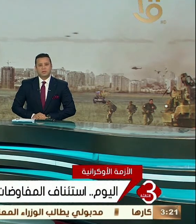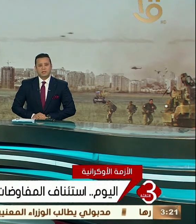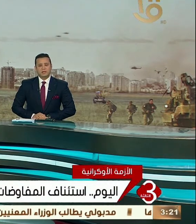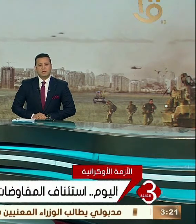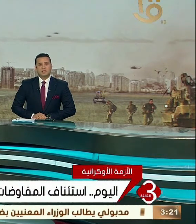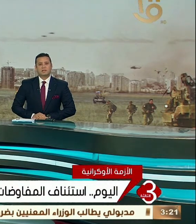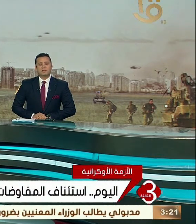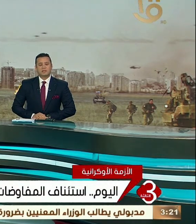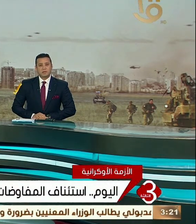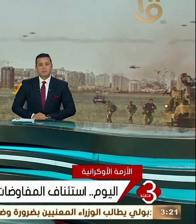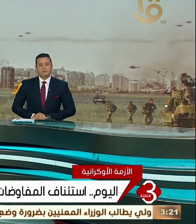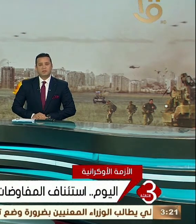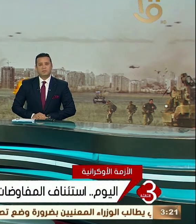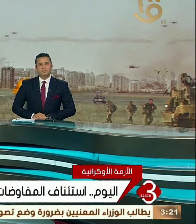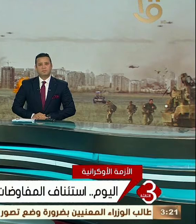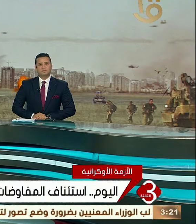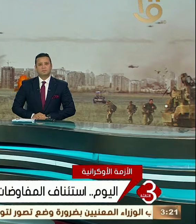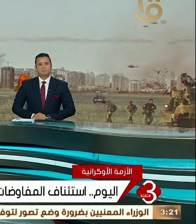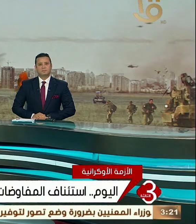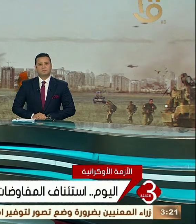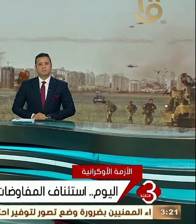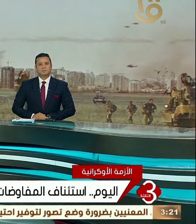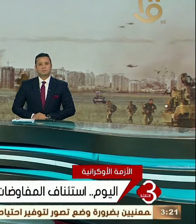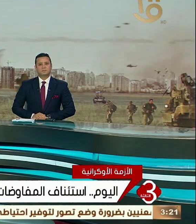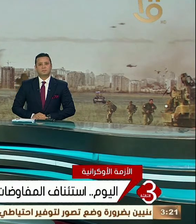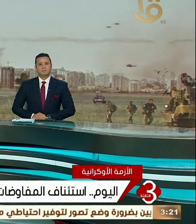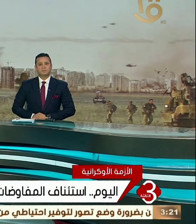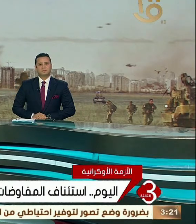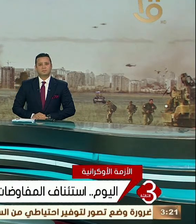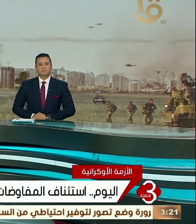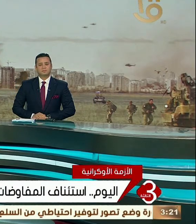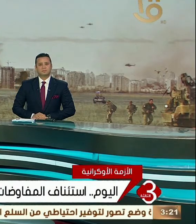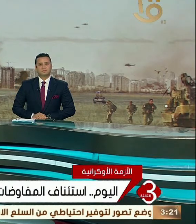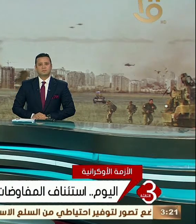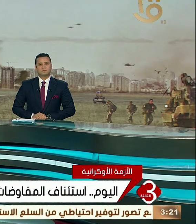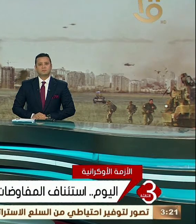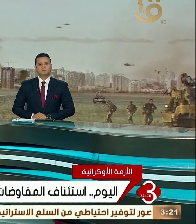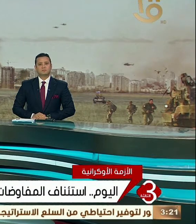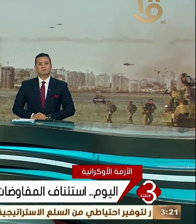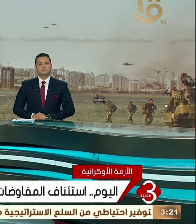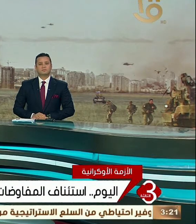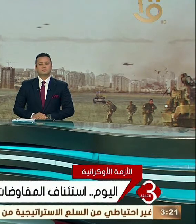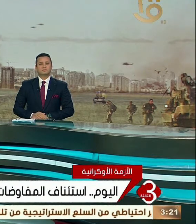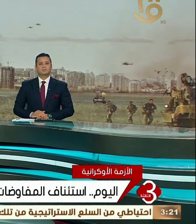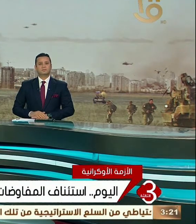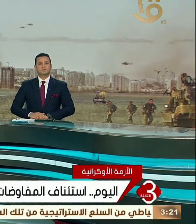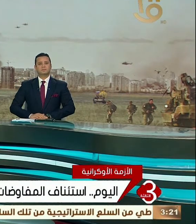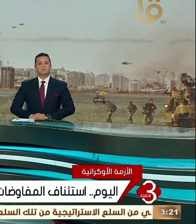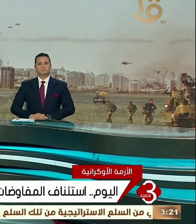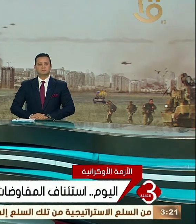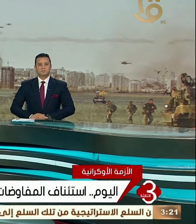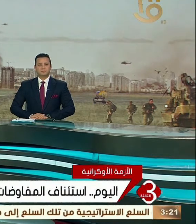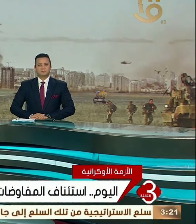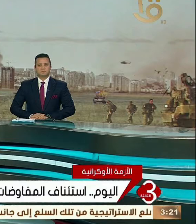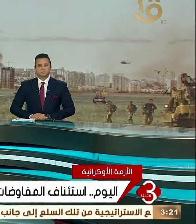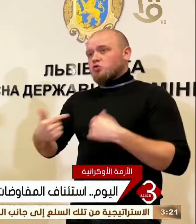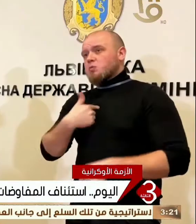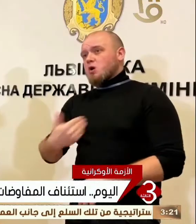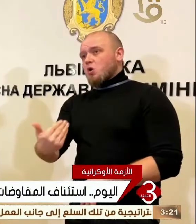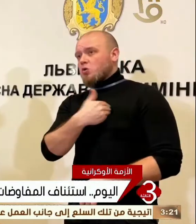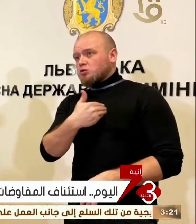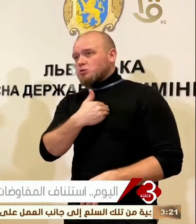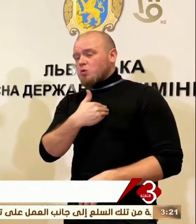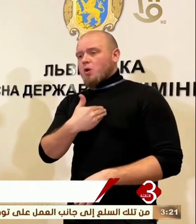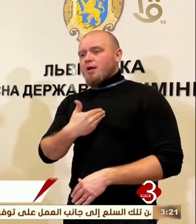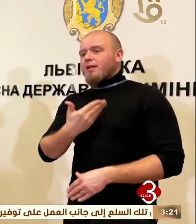الوفد الروسي ستتواصل اليوم. وقال بودولياك إن هناك عملا مكثفا للغاية للتوصل إلى نتائج مثمرة